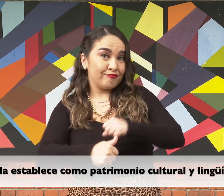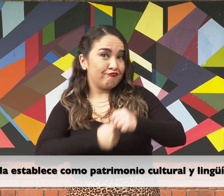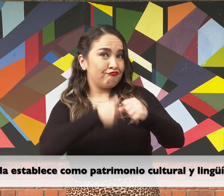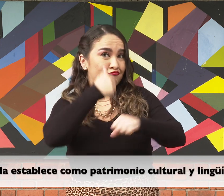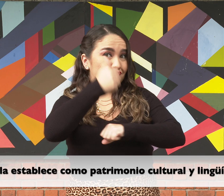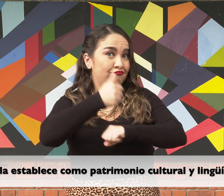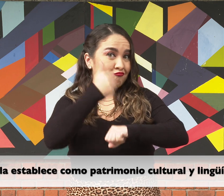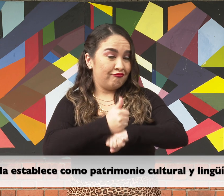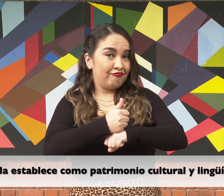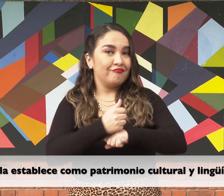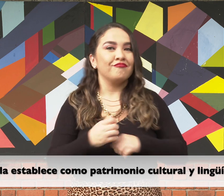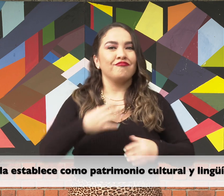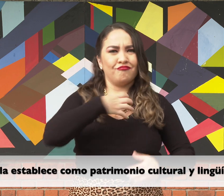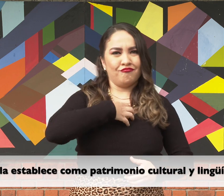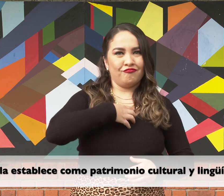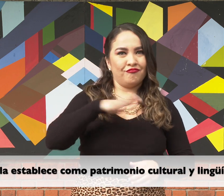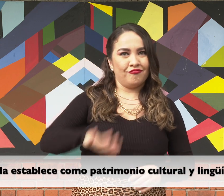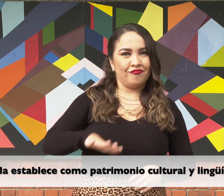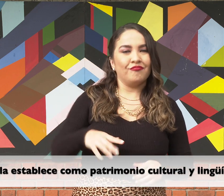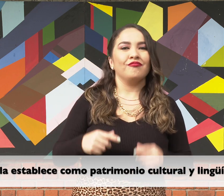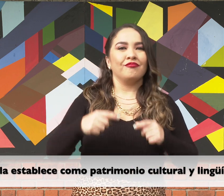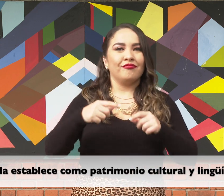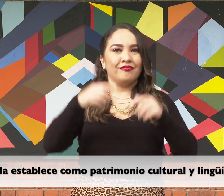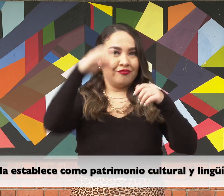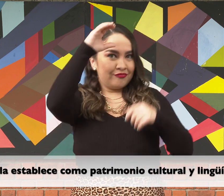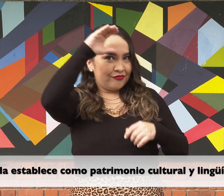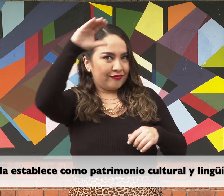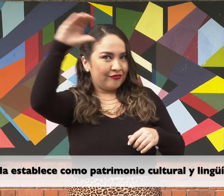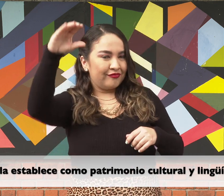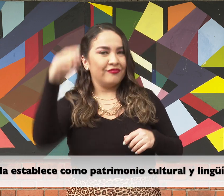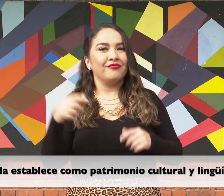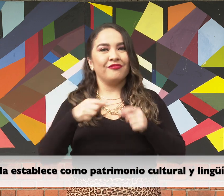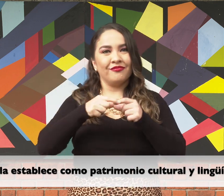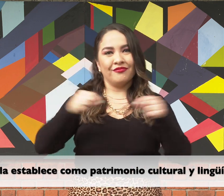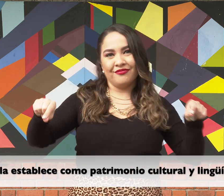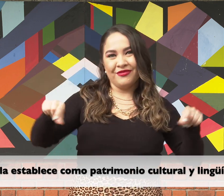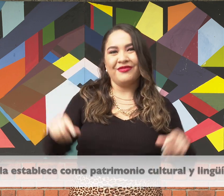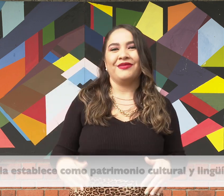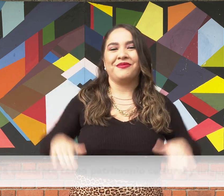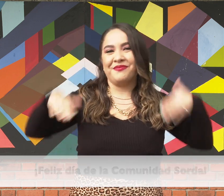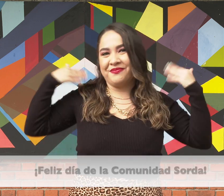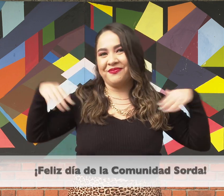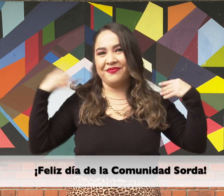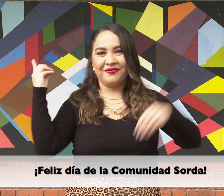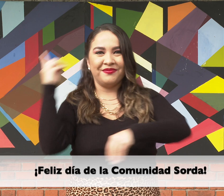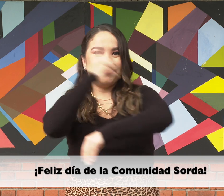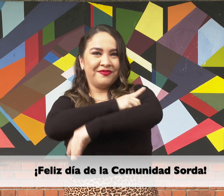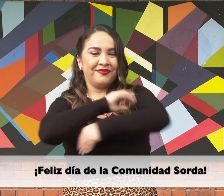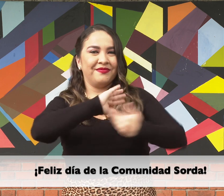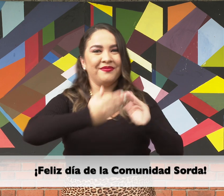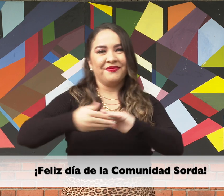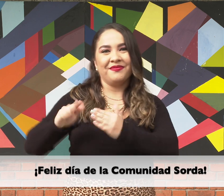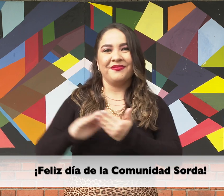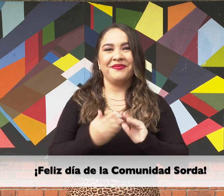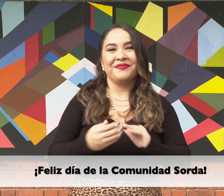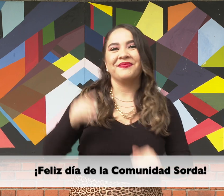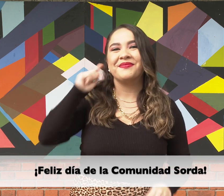y la establece como patrimonio cultural y lingüístico. ¡Feliz Día de la Comunidad Sorda!